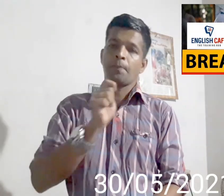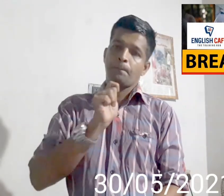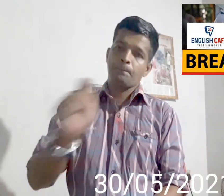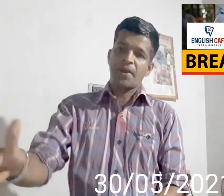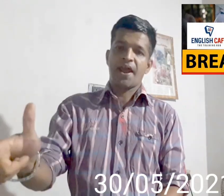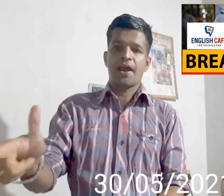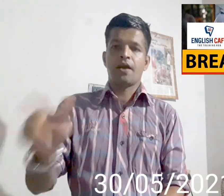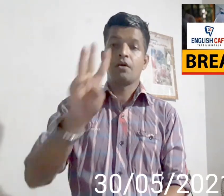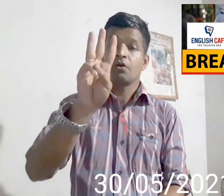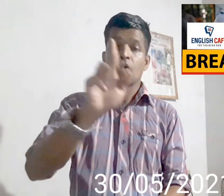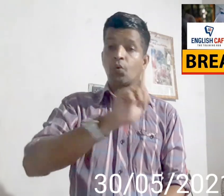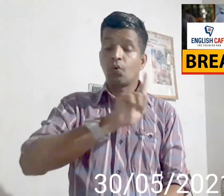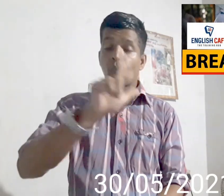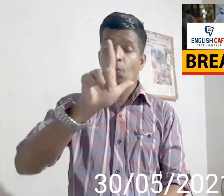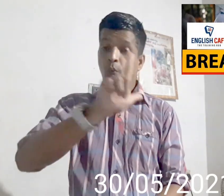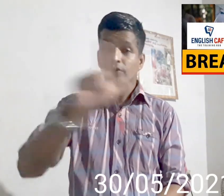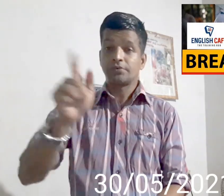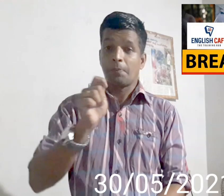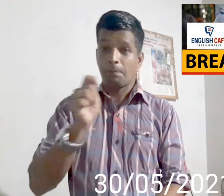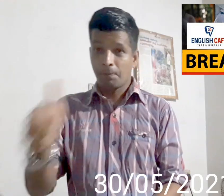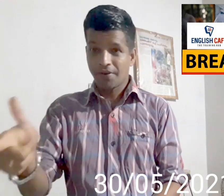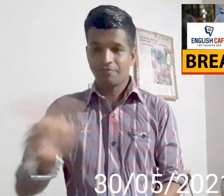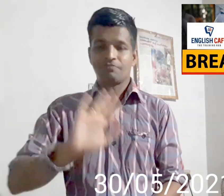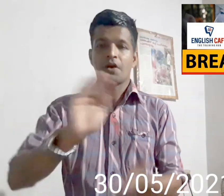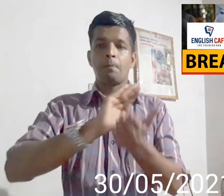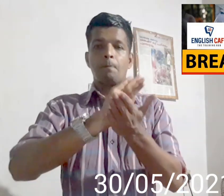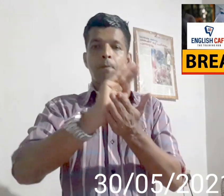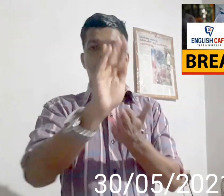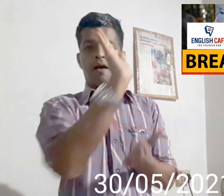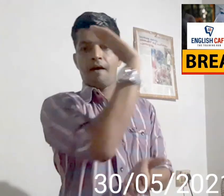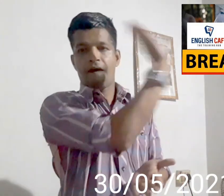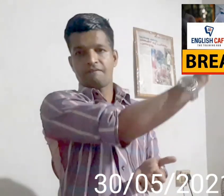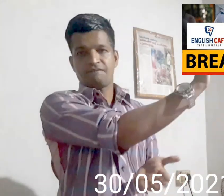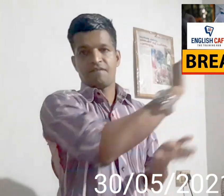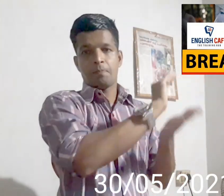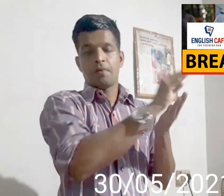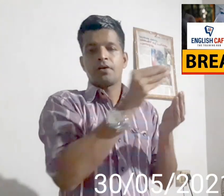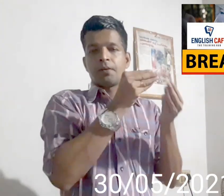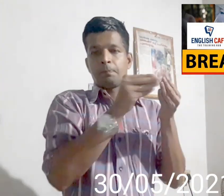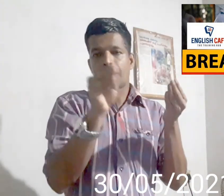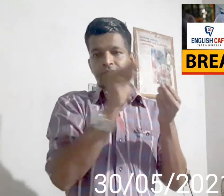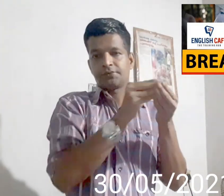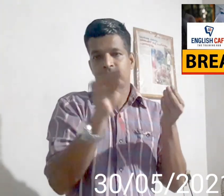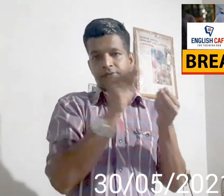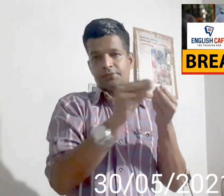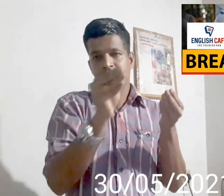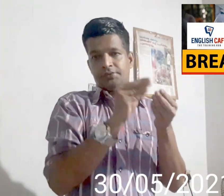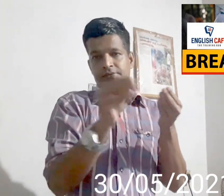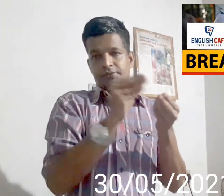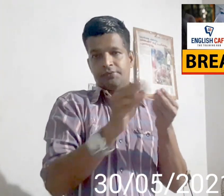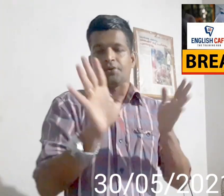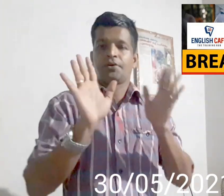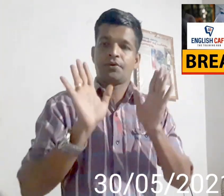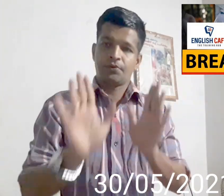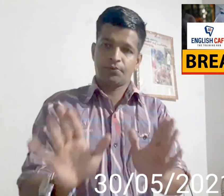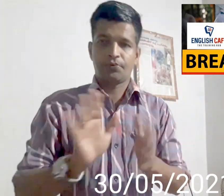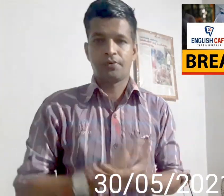നടപടികൾ ഭാവിയിൽ സ്വീകരിക്കുന്നതായിരിക്കും പുതിയ അധ്യയന വർഷം ഓൺലൈനായി തുടങ്ങാനിരിക്കെ ഫോണിൽ എന്നറിയിച്ച് കൊണ്ടോട്ടി ചീക്കോട് സ്വദേശി